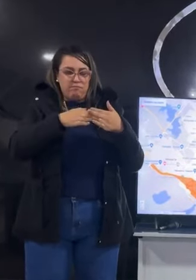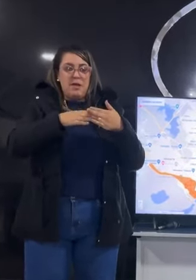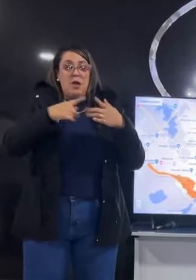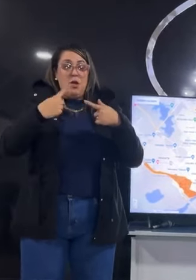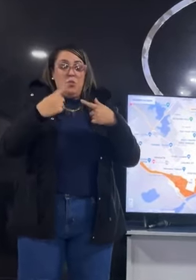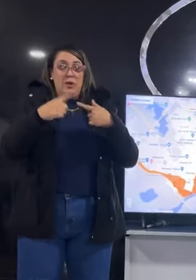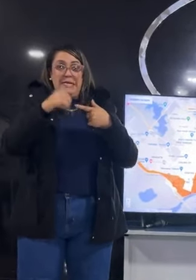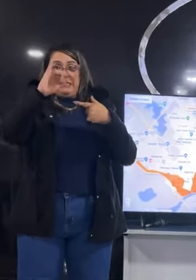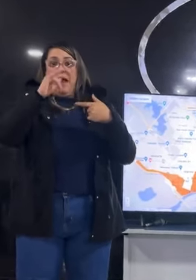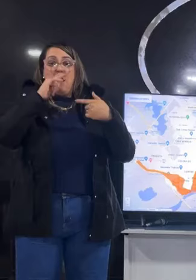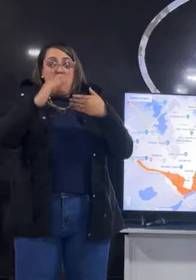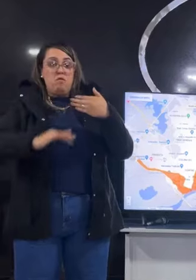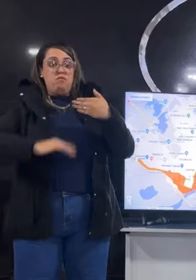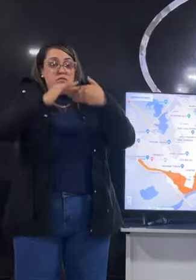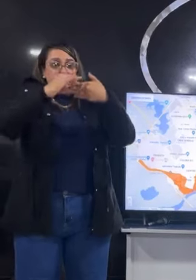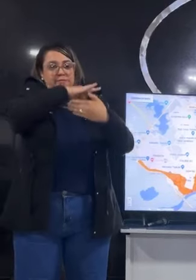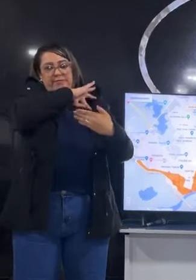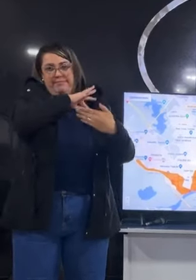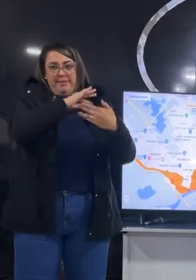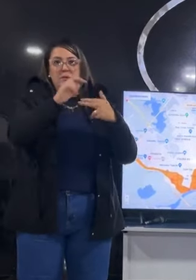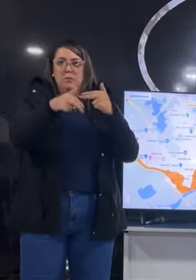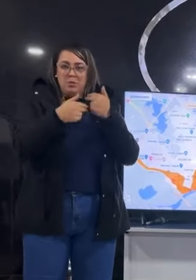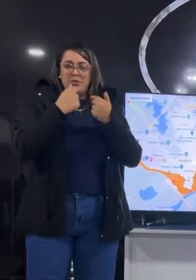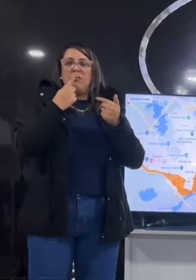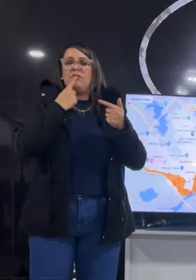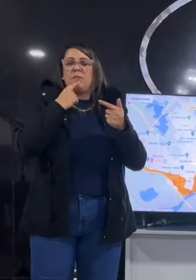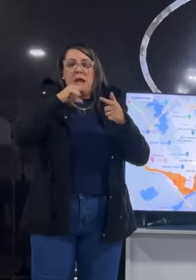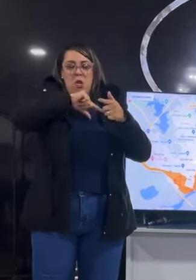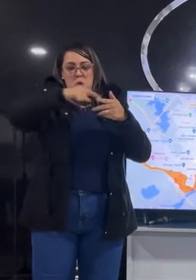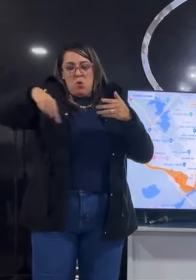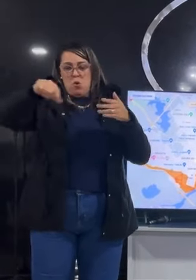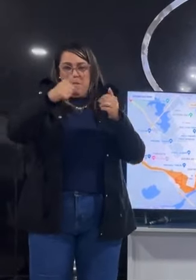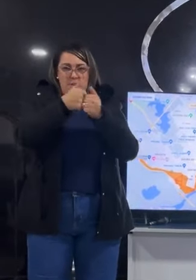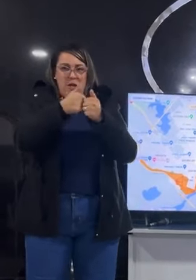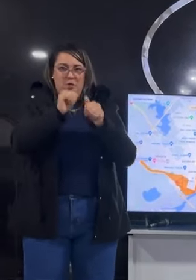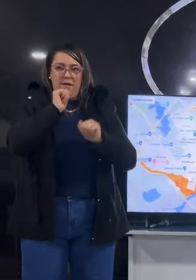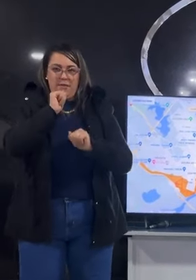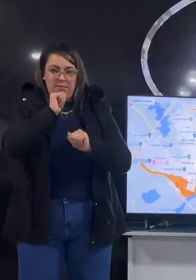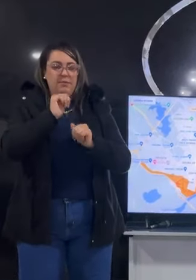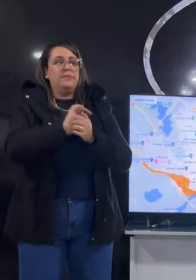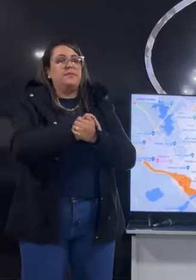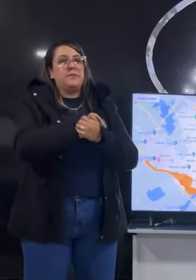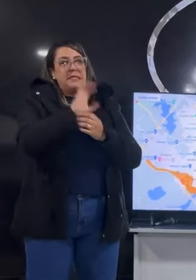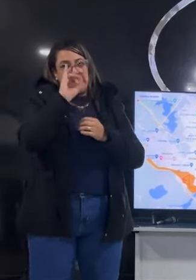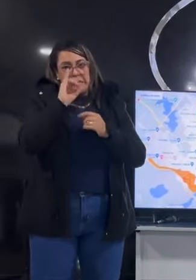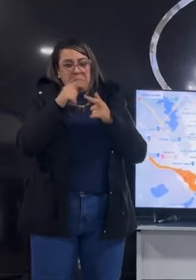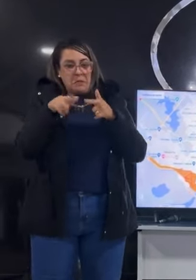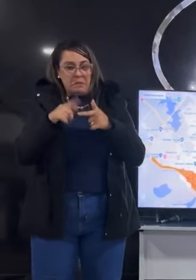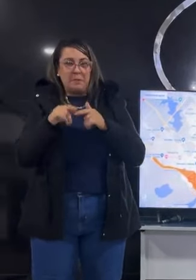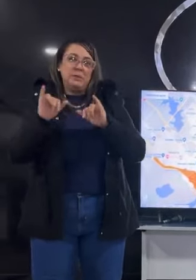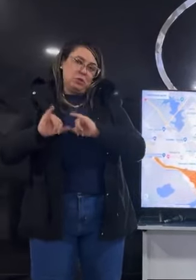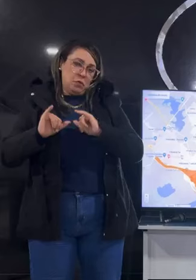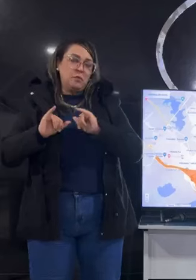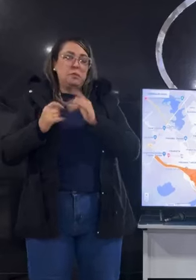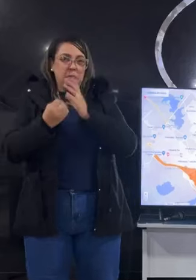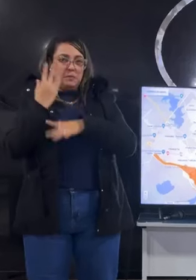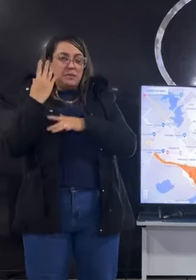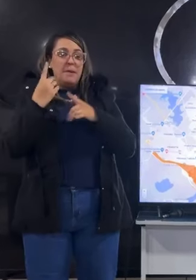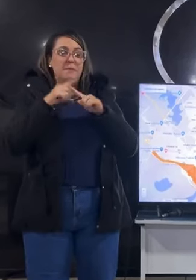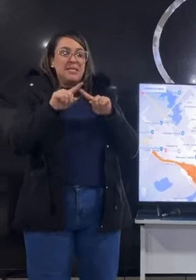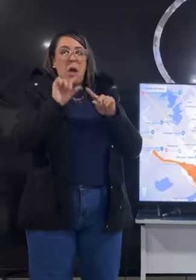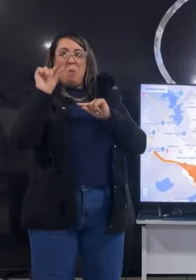vulnerável né qualquer problema que haja é é é a parte que vai né sofrer um pouco mais Então mais algumas